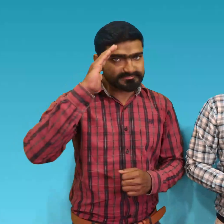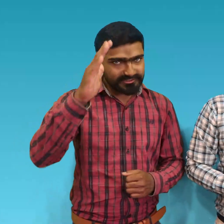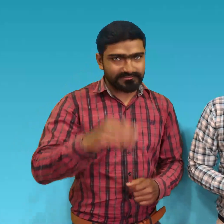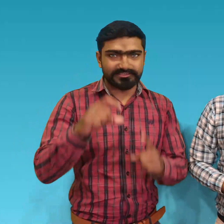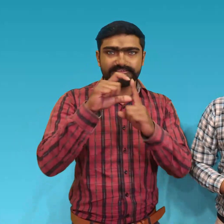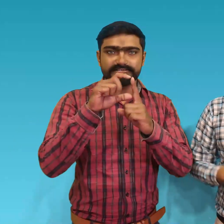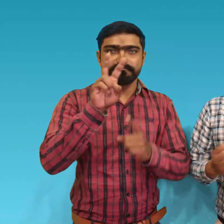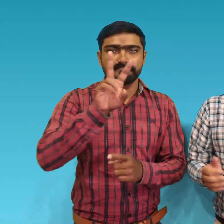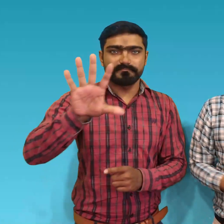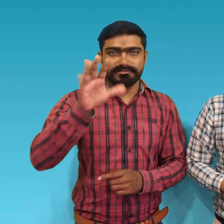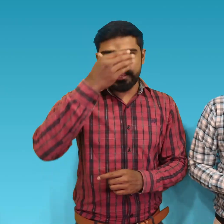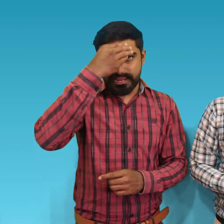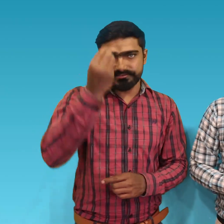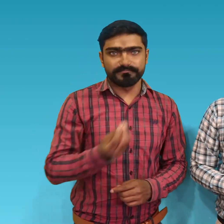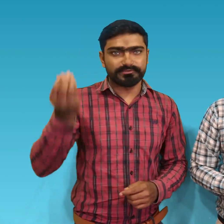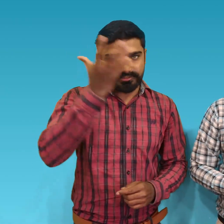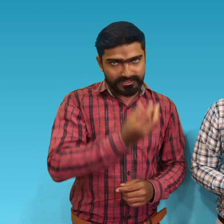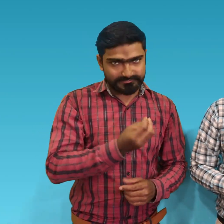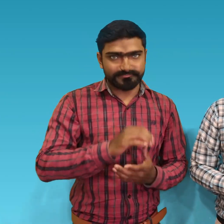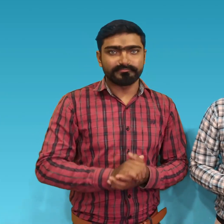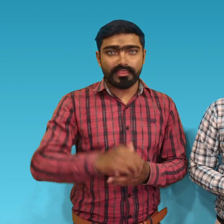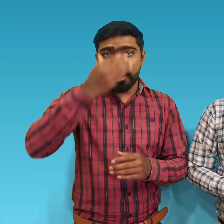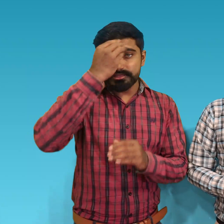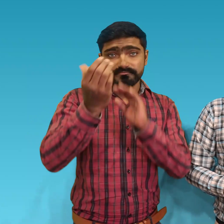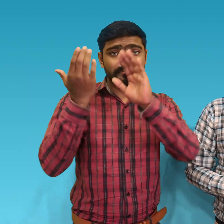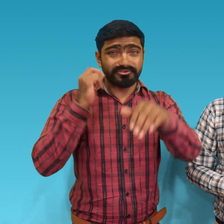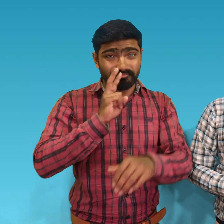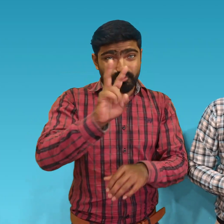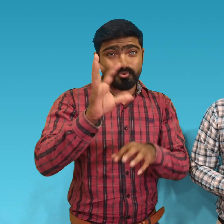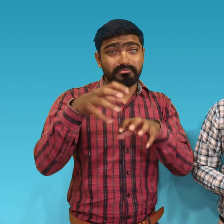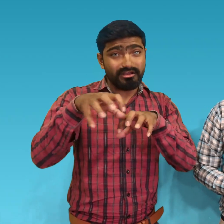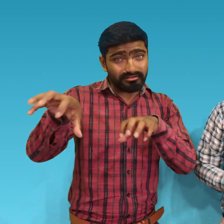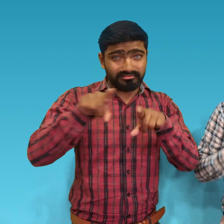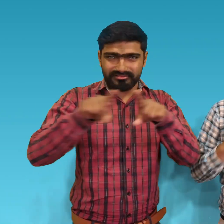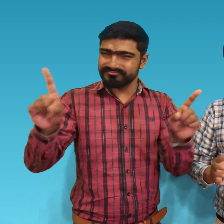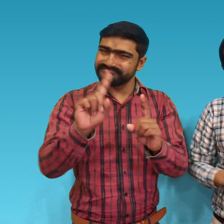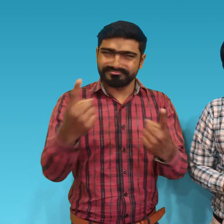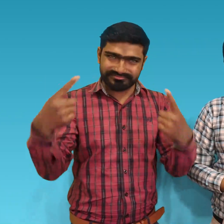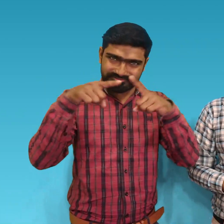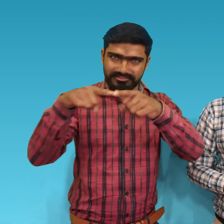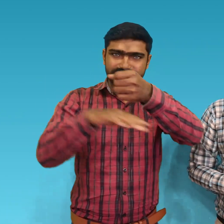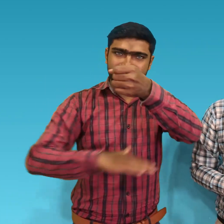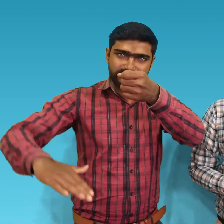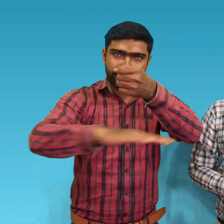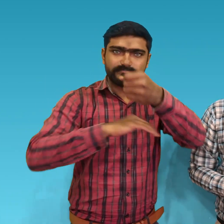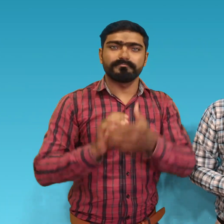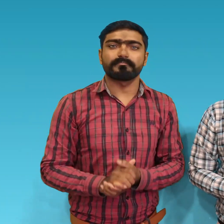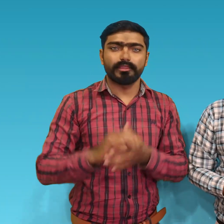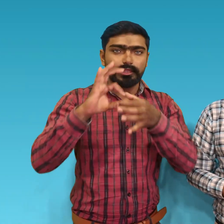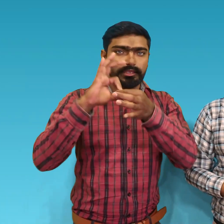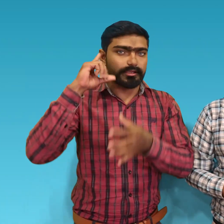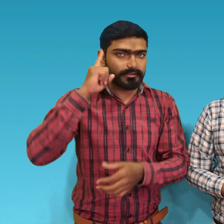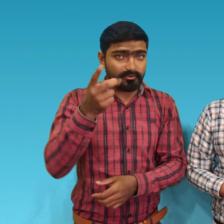Assalamu alaikum. जैसा कि आपको मालूम है कि 25th of December is Qaid-e-Azam Day and Qaid-e-Azam always advocated for the rights of